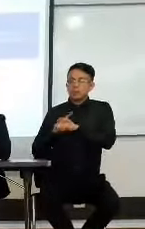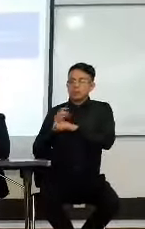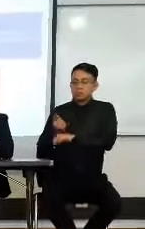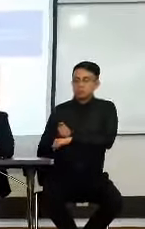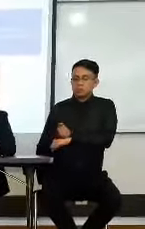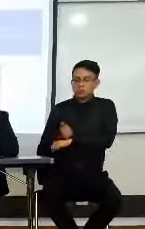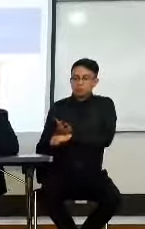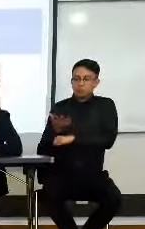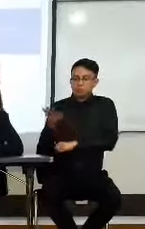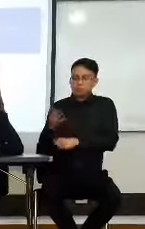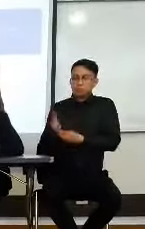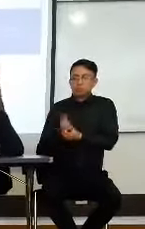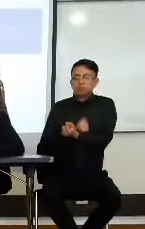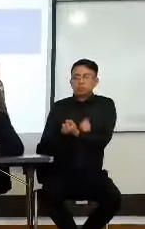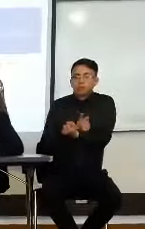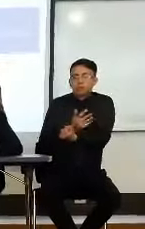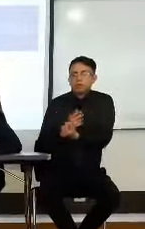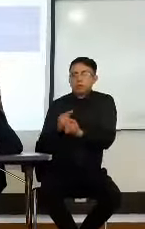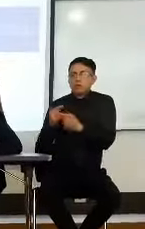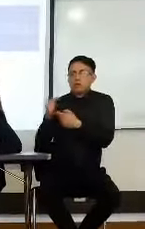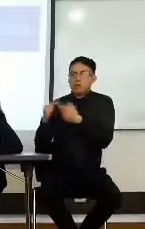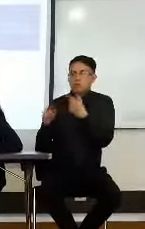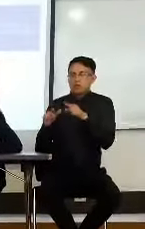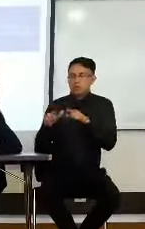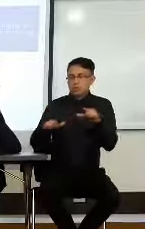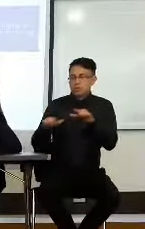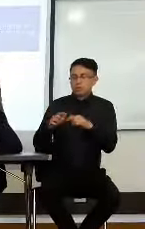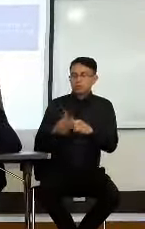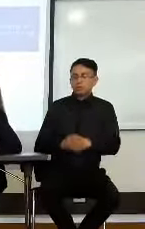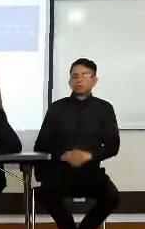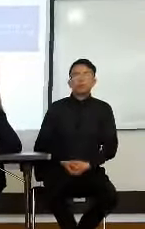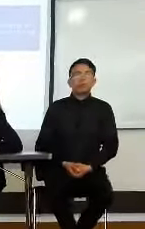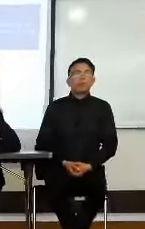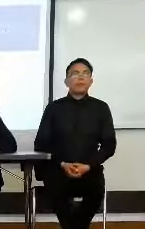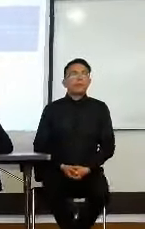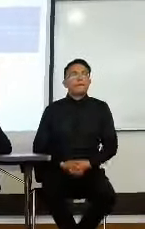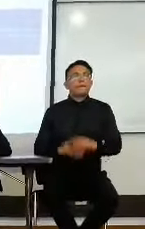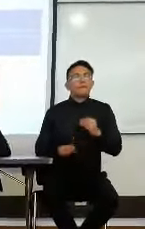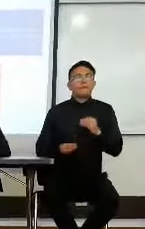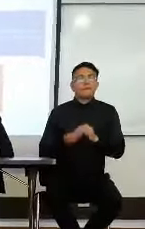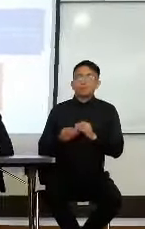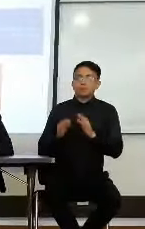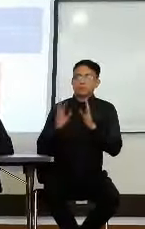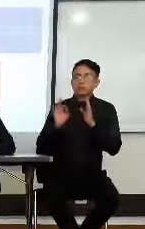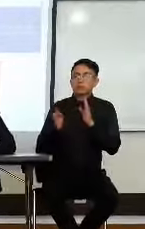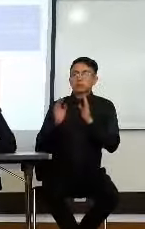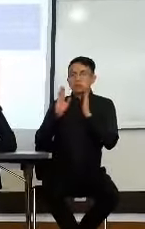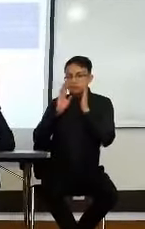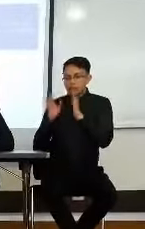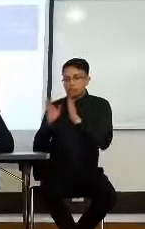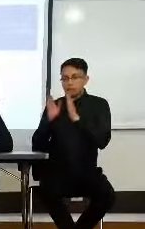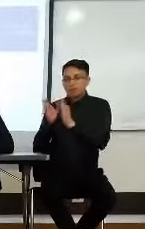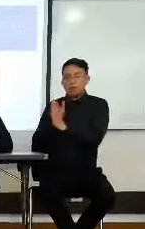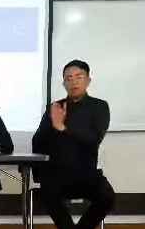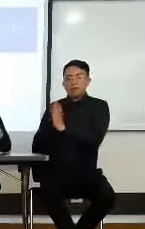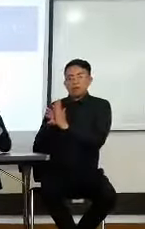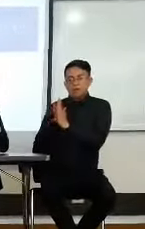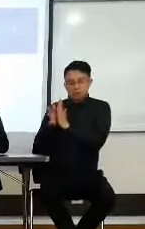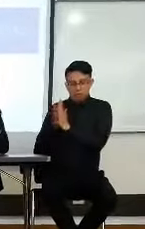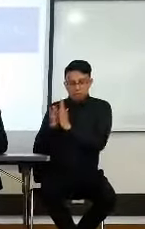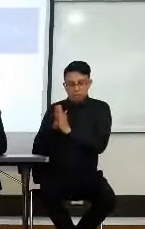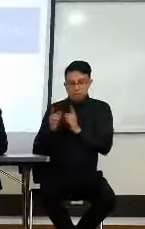en el ejercicio de conversar con ella. Vamos a dar información durante toda la ruta de atención en anticoncepción temporal, ¿cierto? Que no